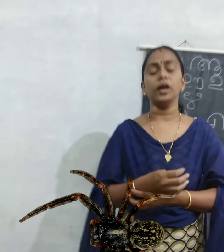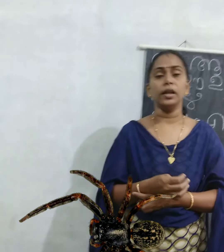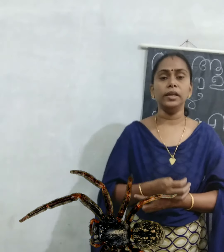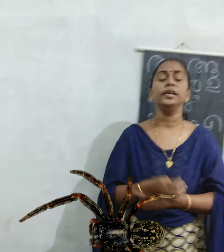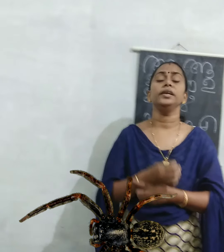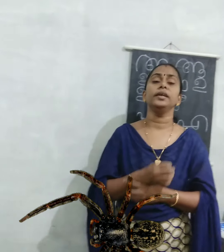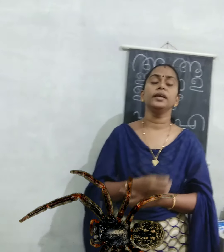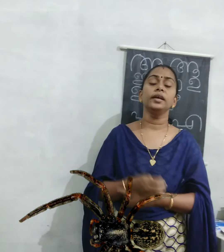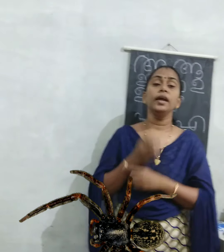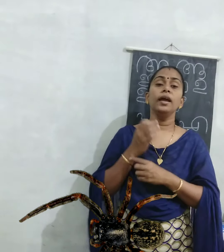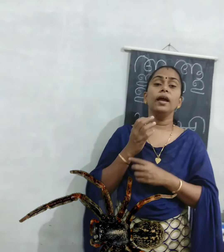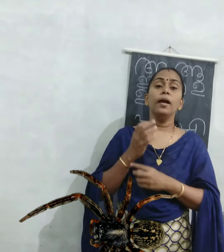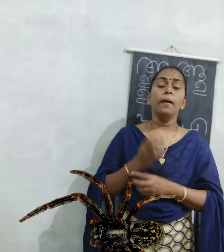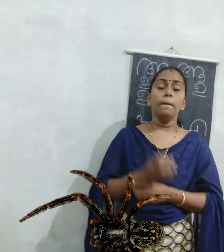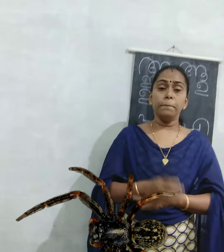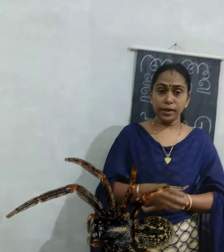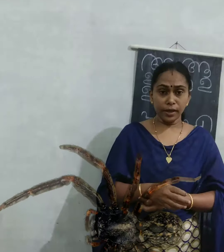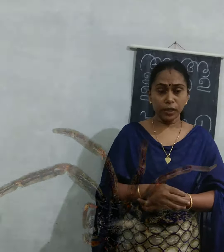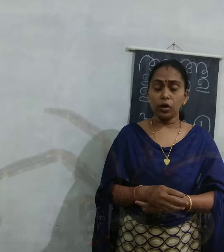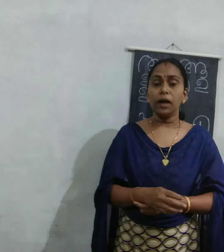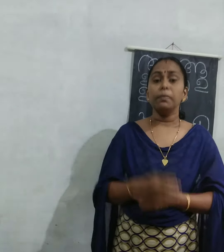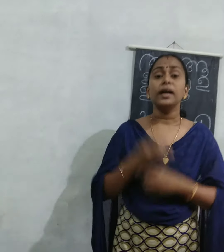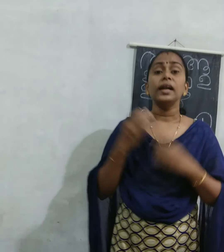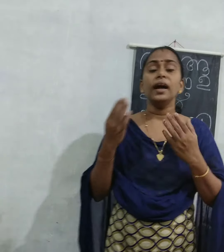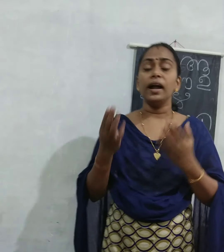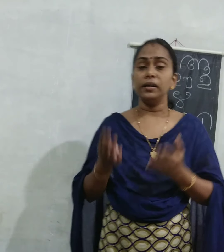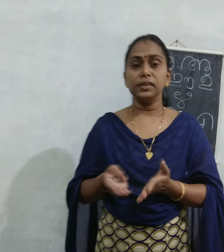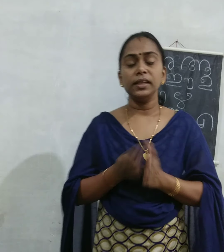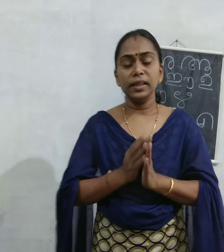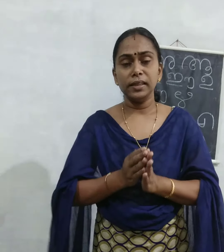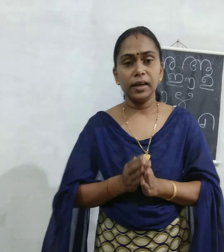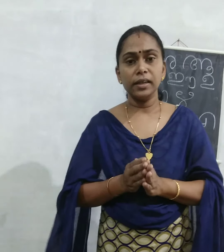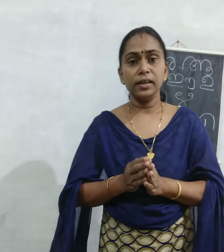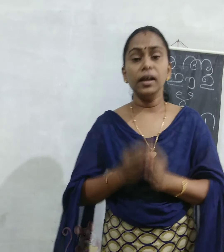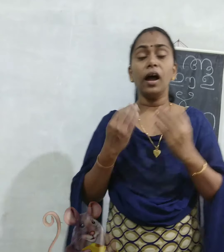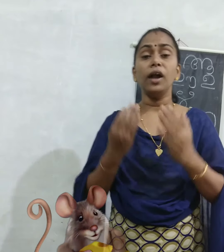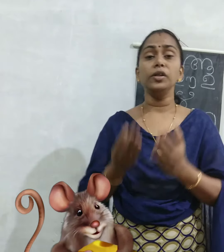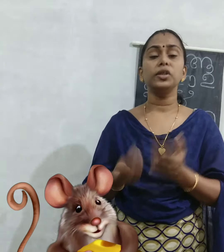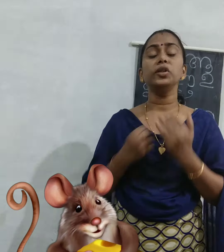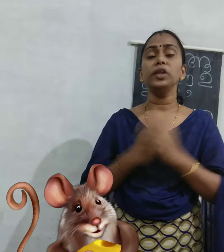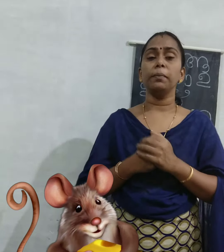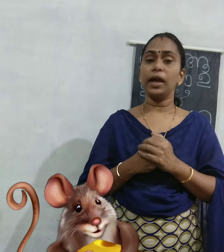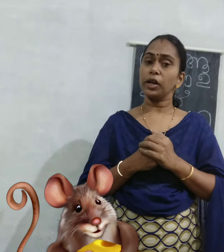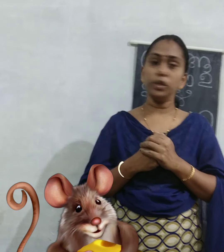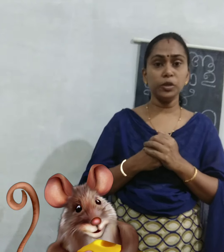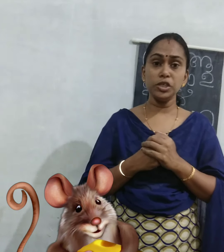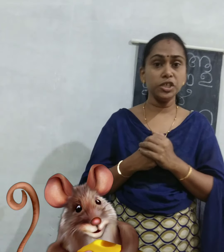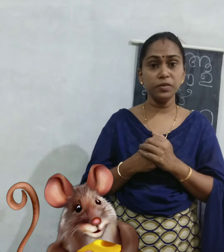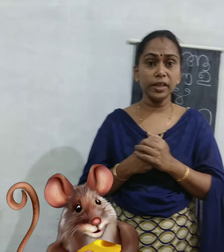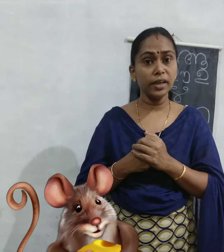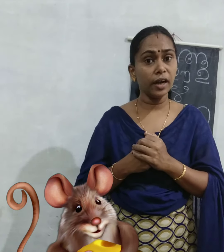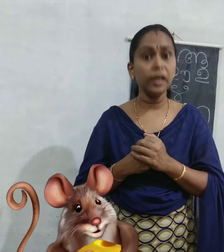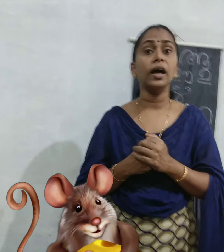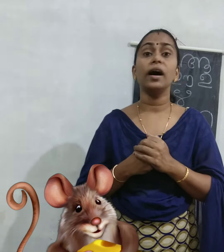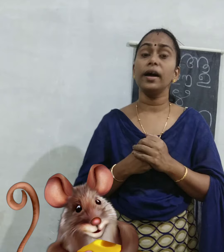എട്ടുകാലി. പിന്നെ നോക്കാം മക്കളെ, അടുത്തത് എന്താണ്? അടുത്തത് നമ്മൾ അറിയുന്ന ഒരു ജീവി തന്നെയാണല്ലേ.